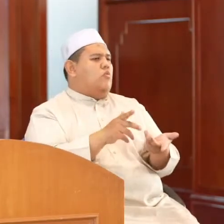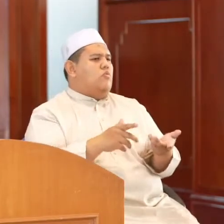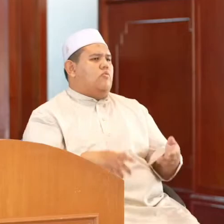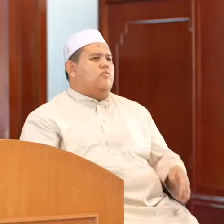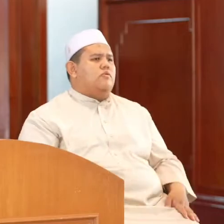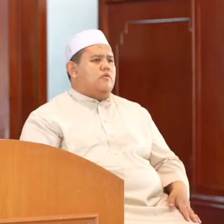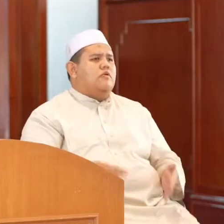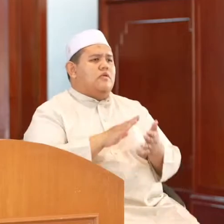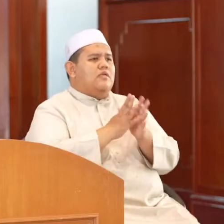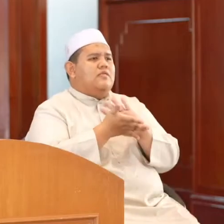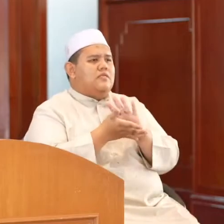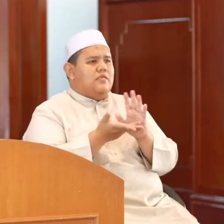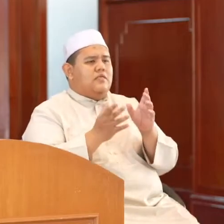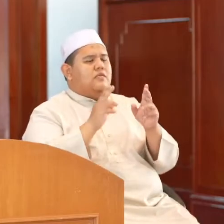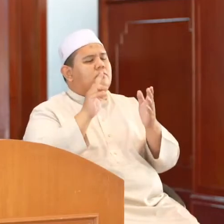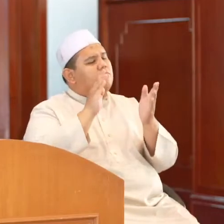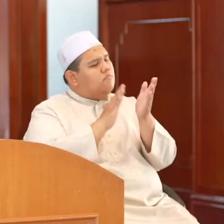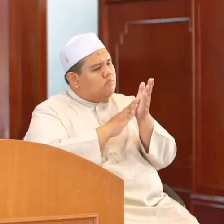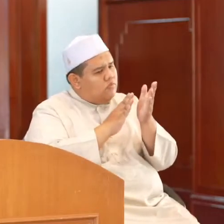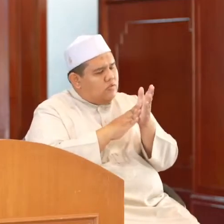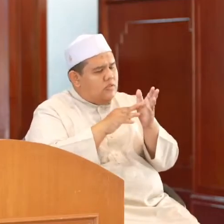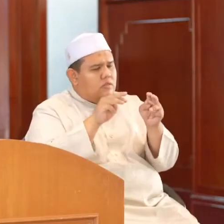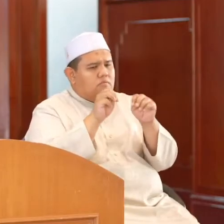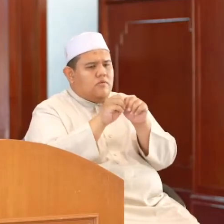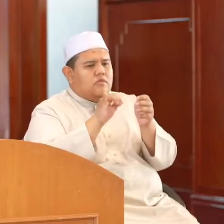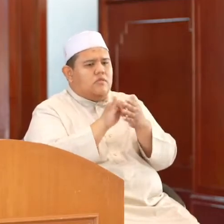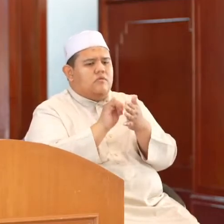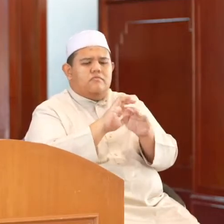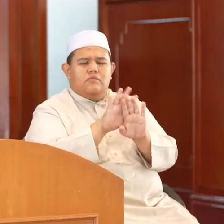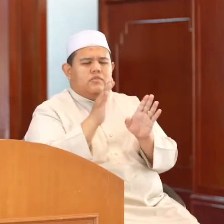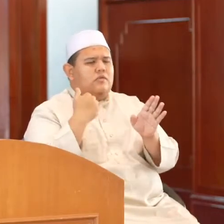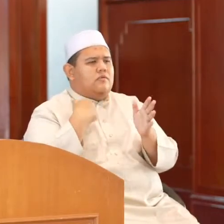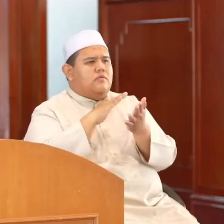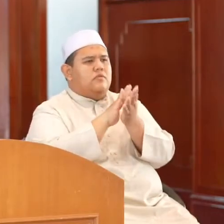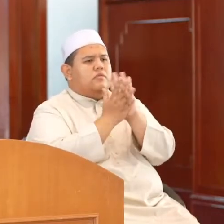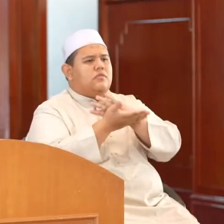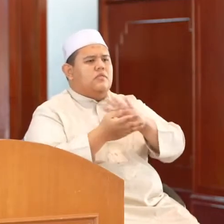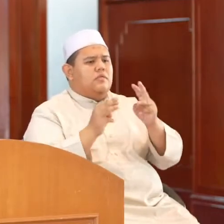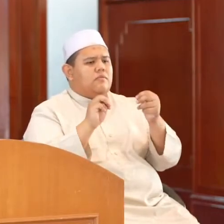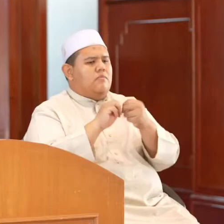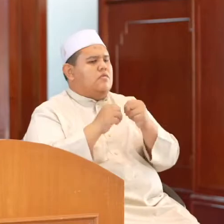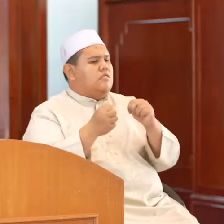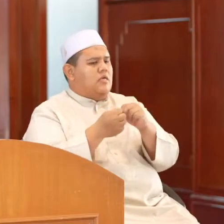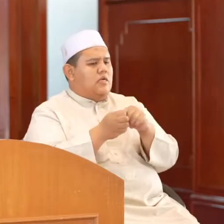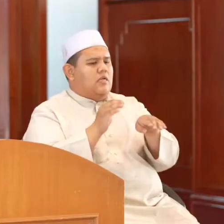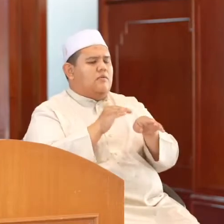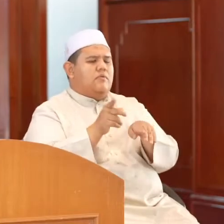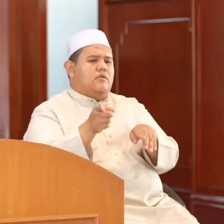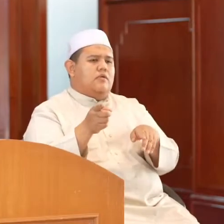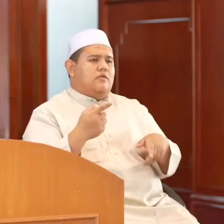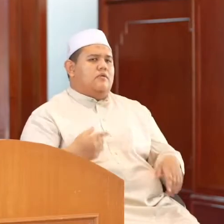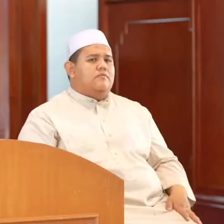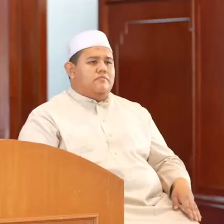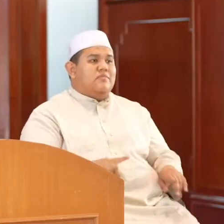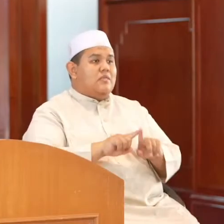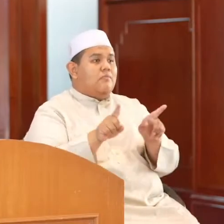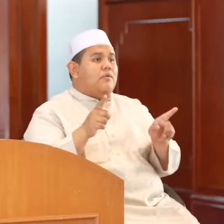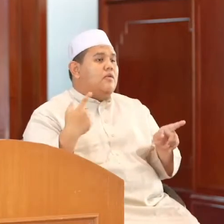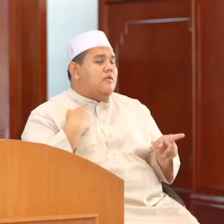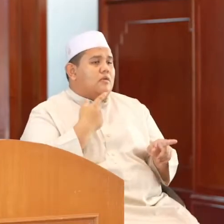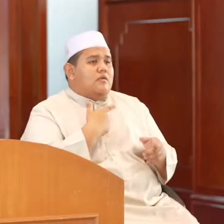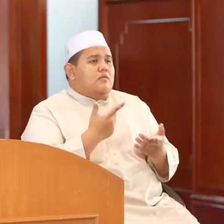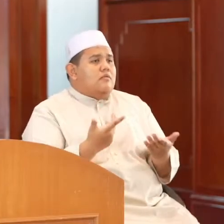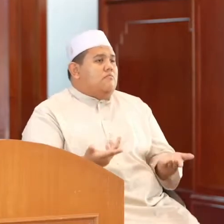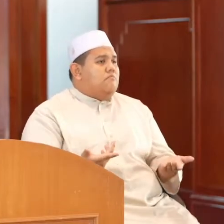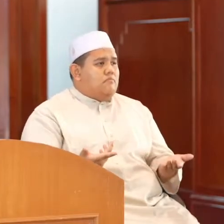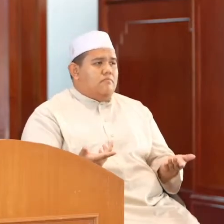Jadi pujian seperti ini tidak jadi masalah kepada dia pun. Kita tuan-tuan,